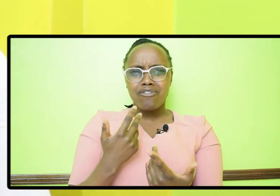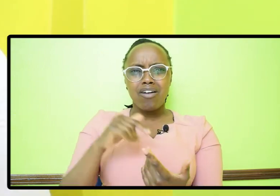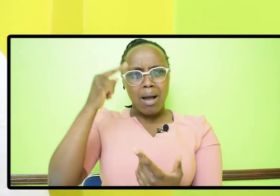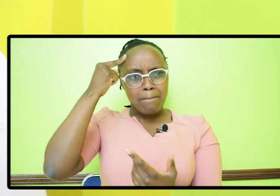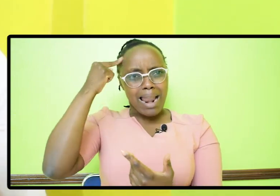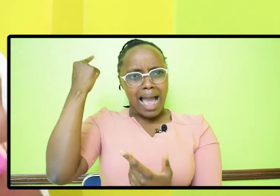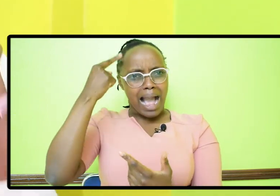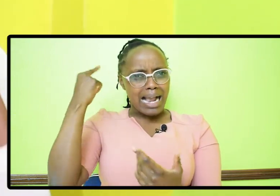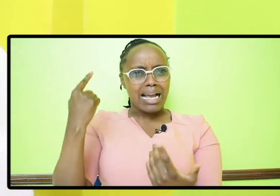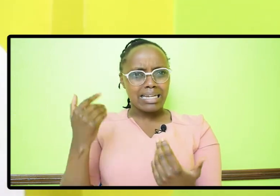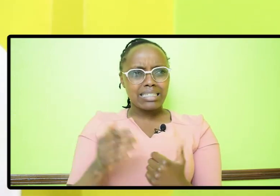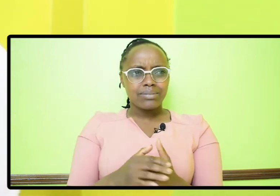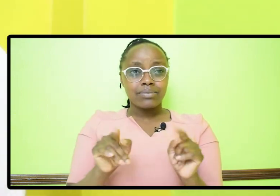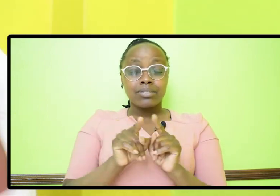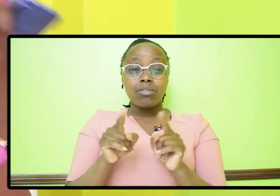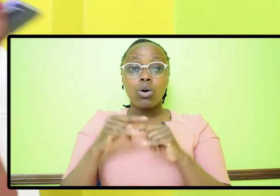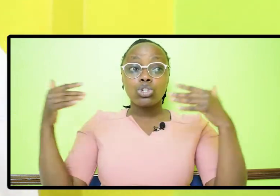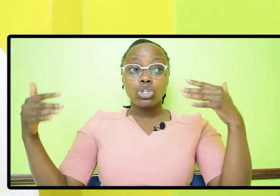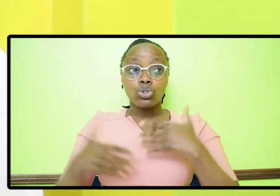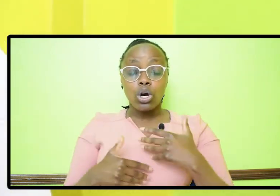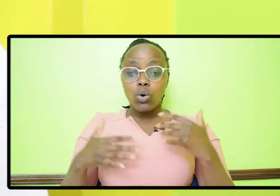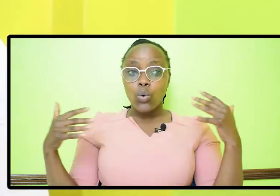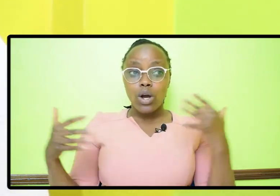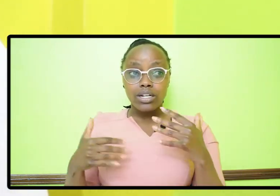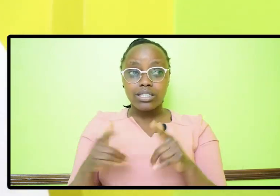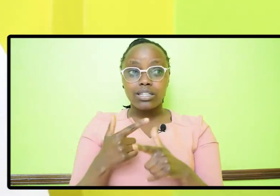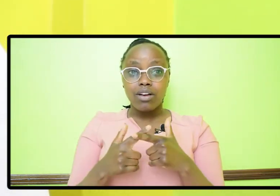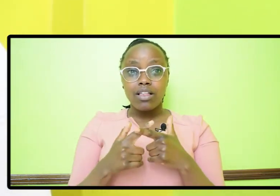none. So like I got shocked, so